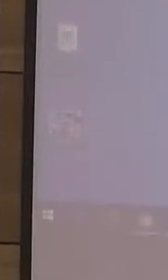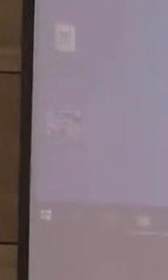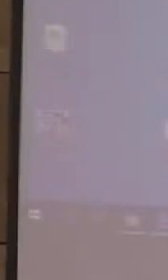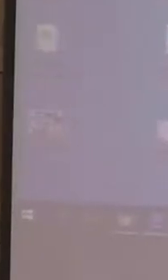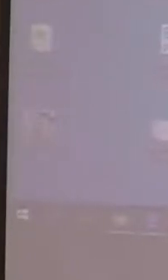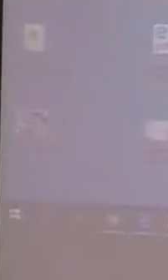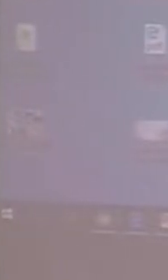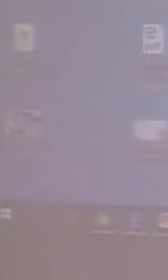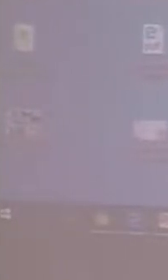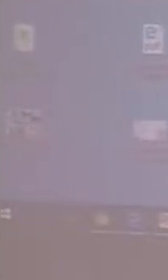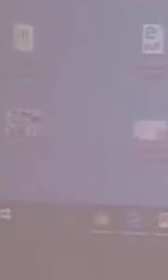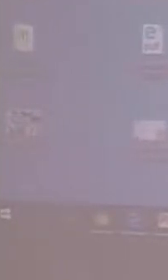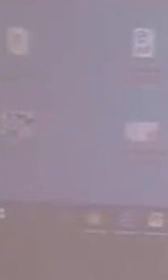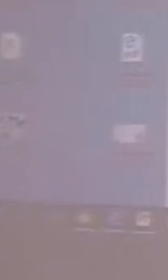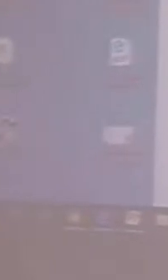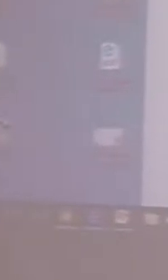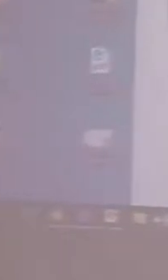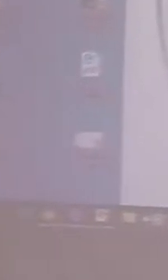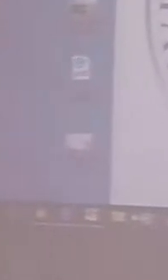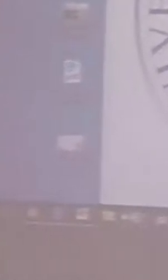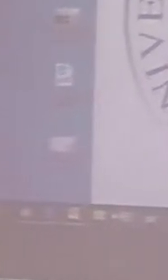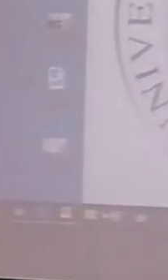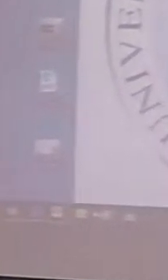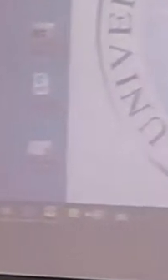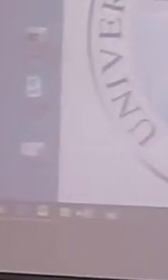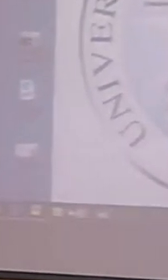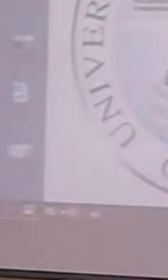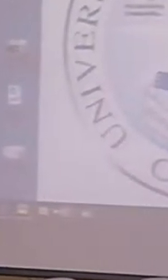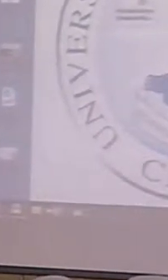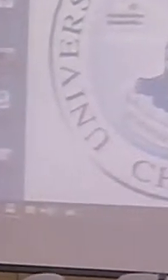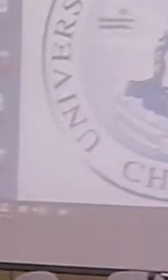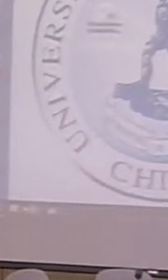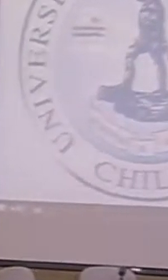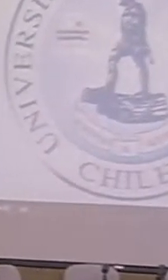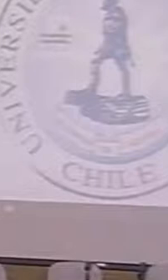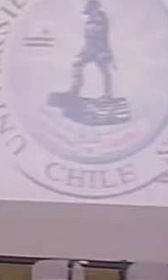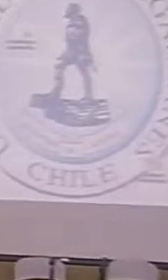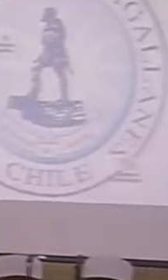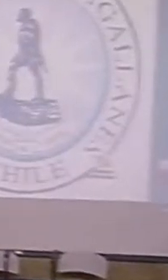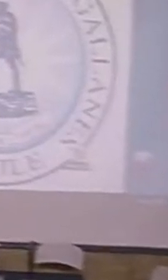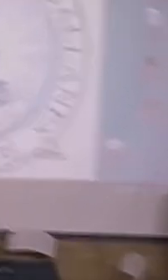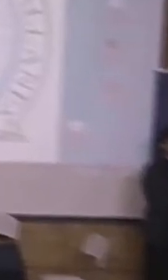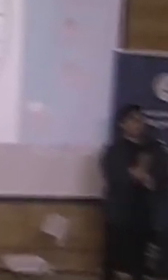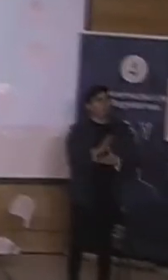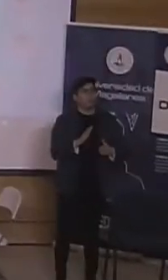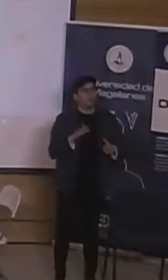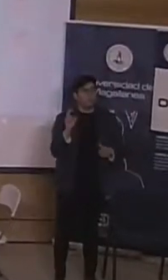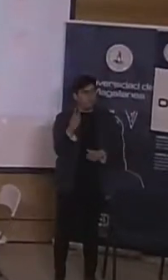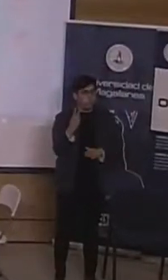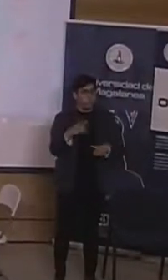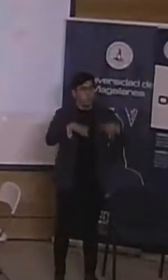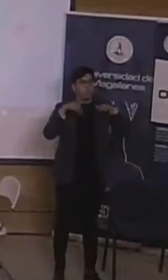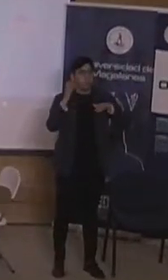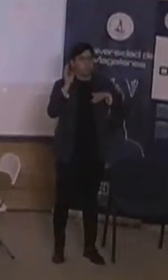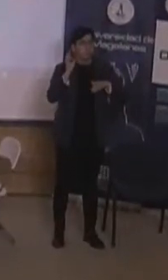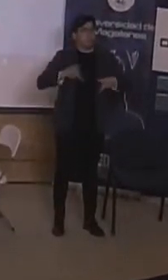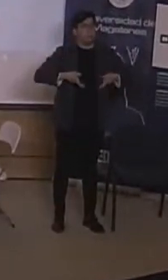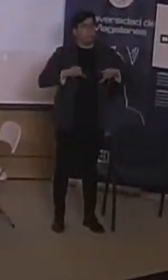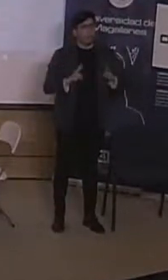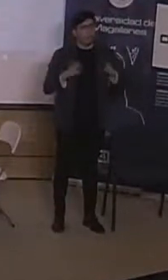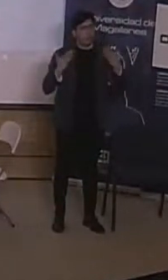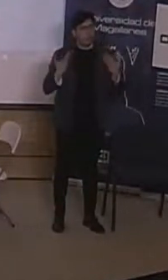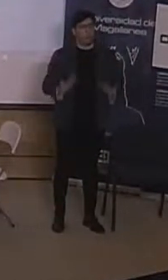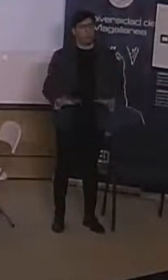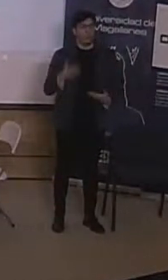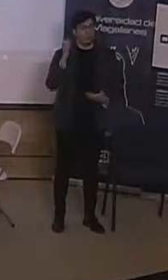señas no por iniciado esta segunda jornada de este seminario derechos humanos discapacidad